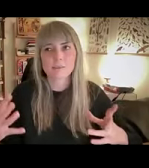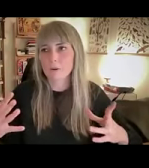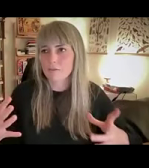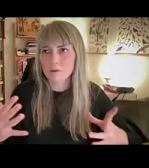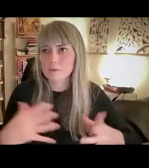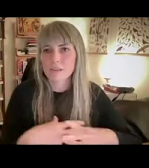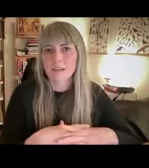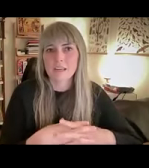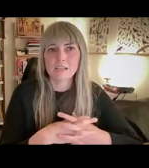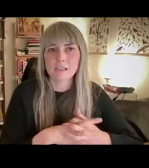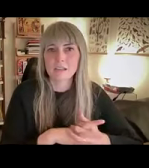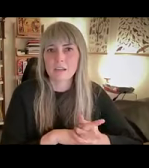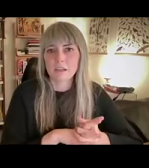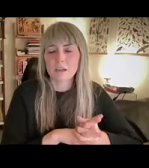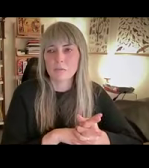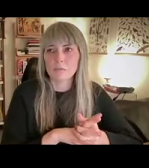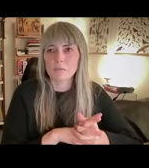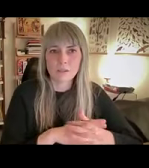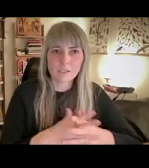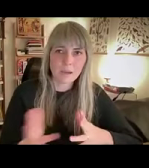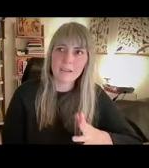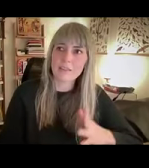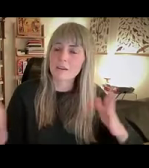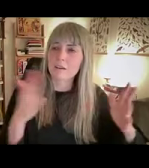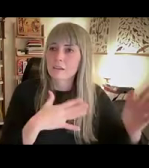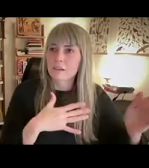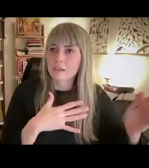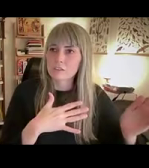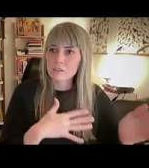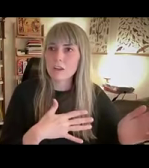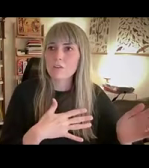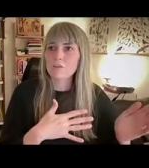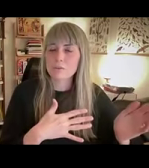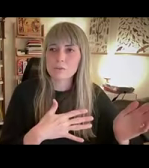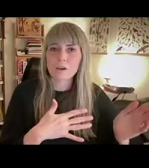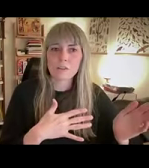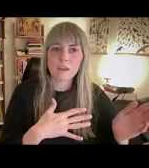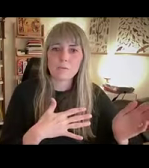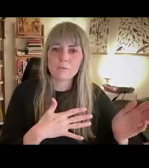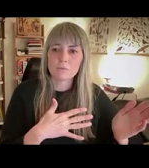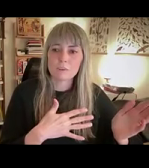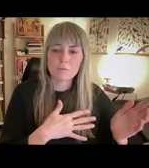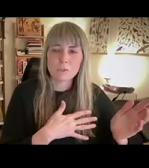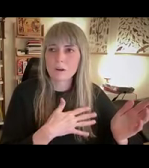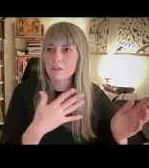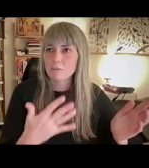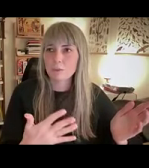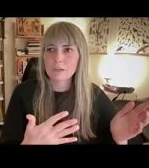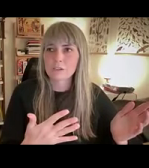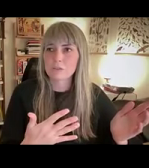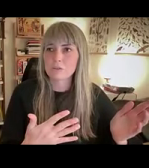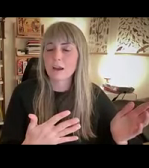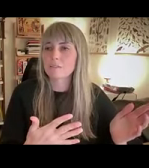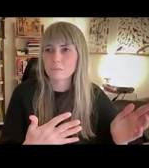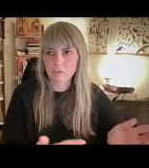de conservación auditiva. La agricultura no es uno de esos. Entonces, por eso es de que la encuesta que usted vio,